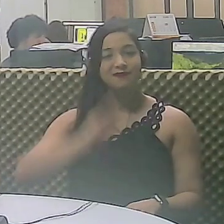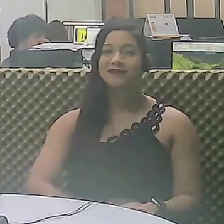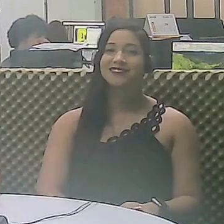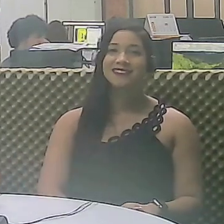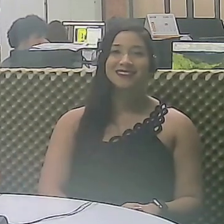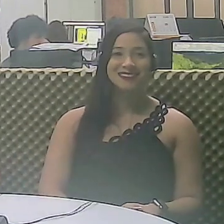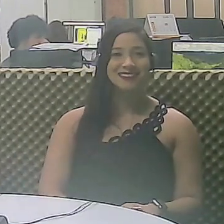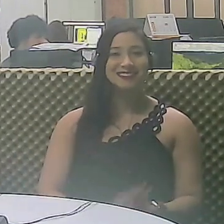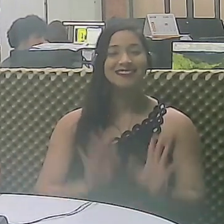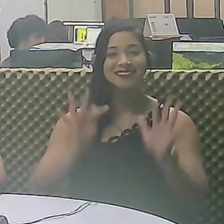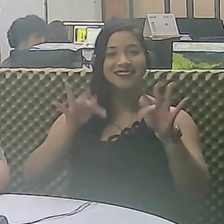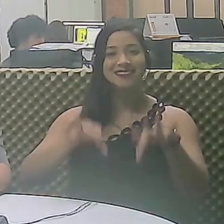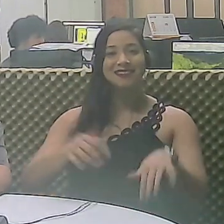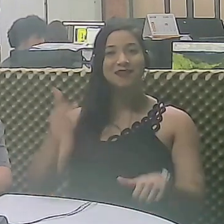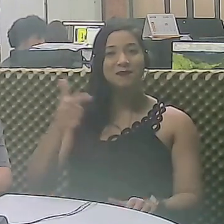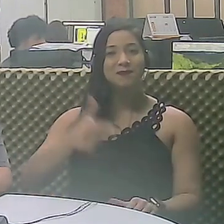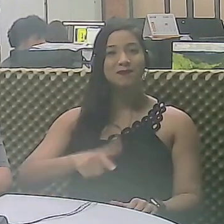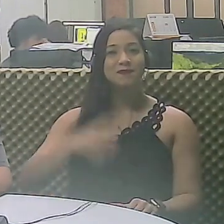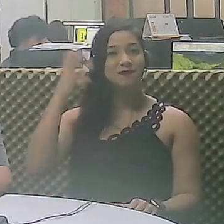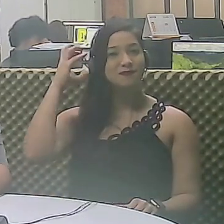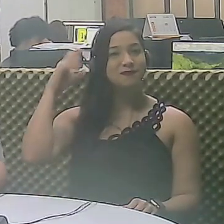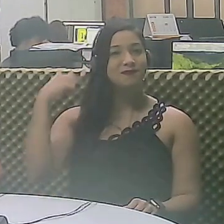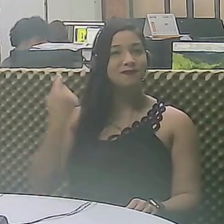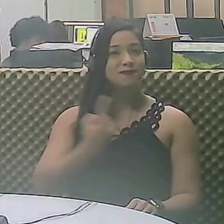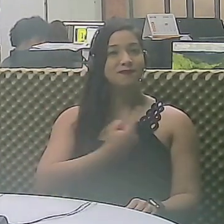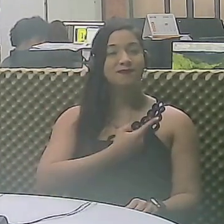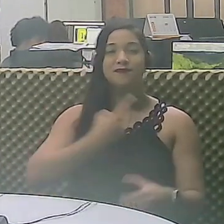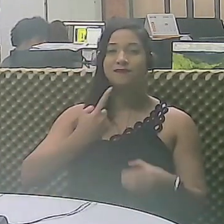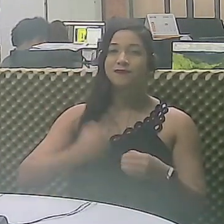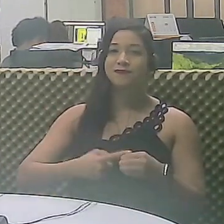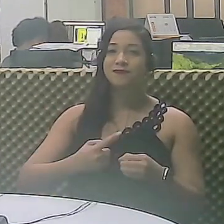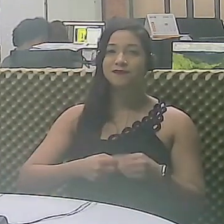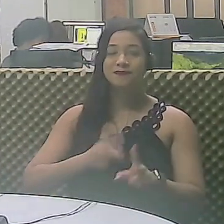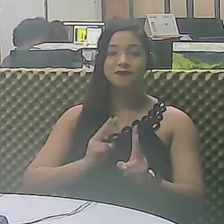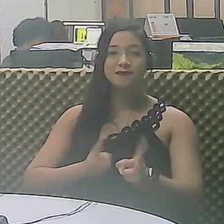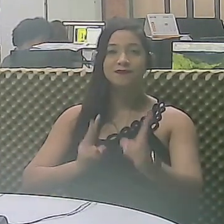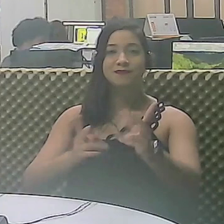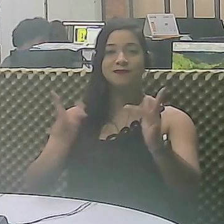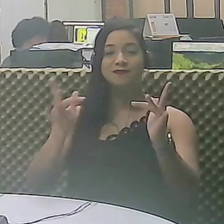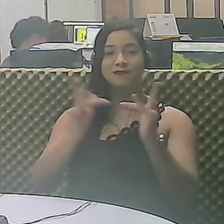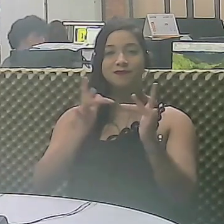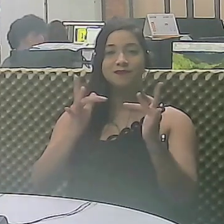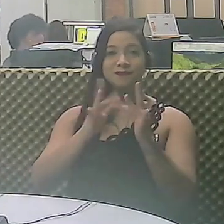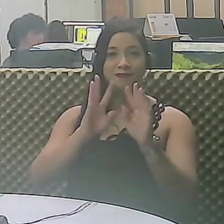próxima. Fica por aqui mais uma edição do programa da Rádio Nossa Cidade.